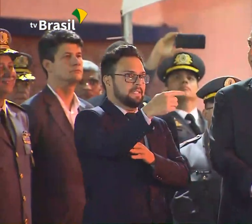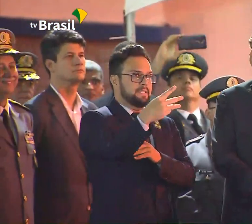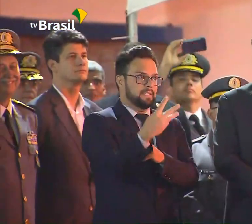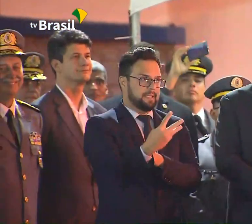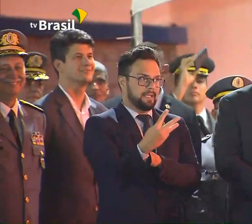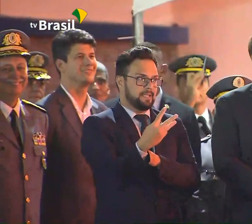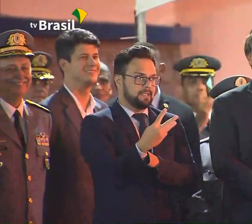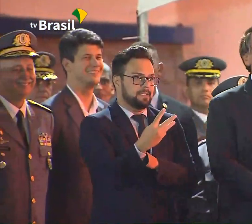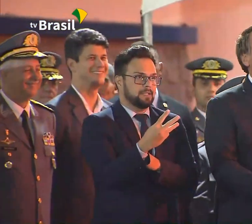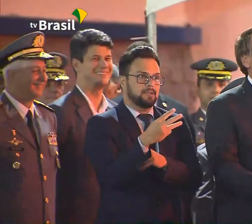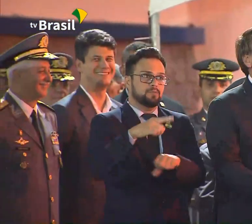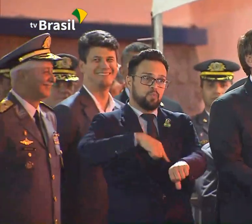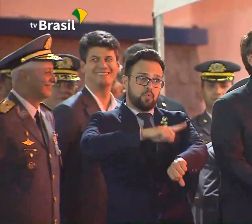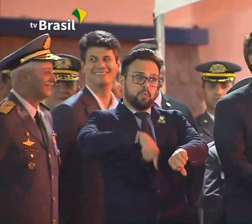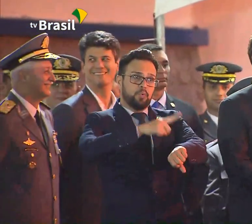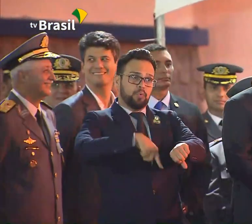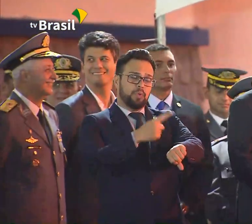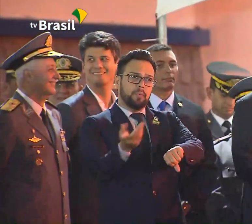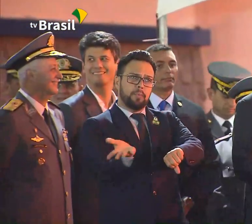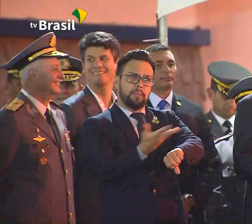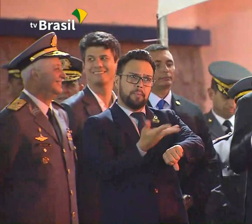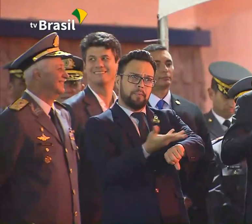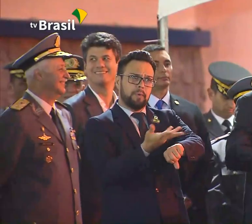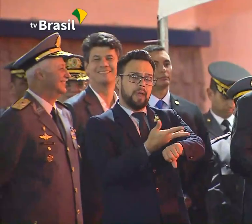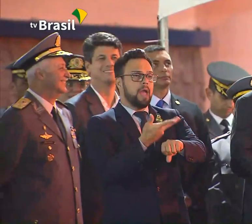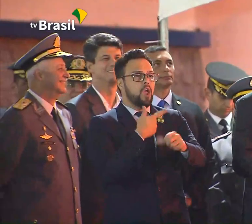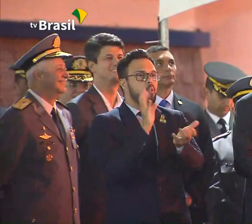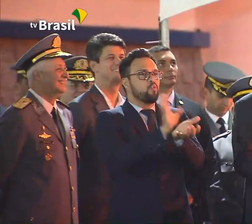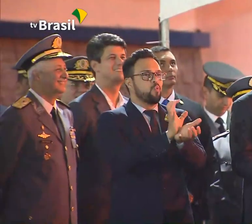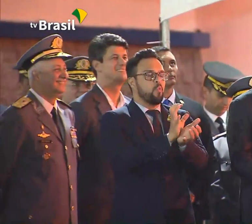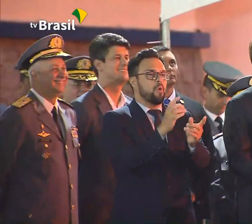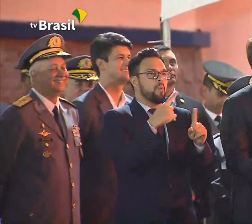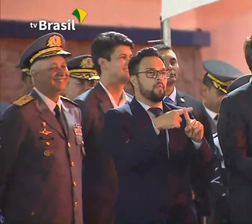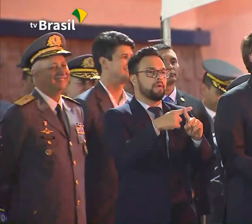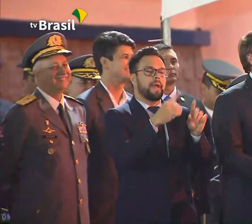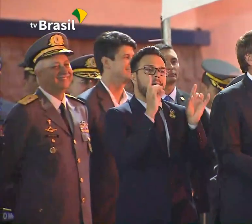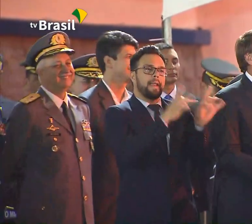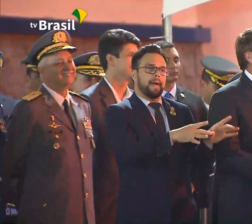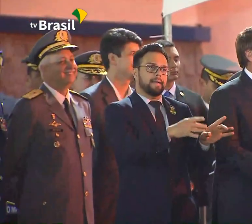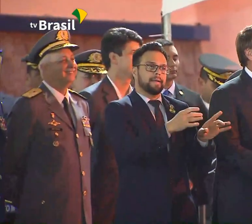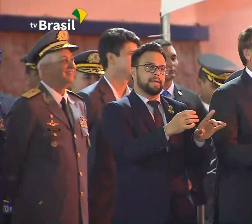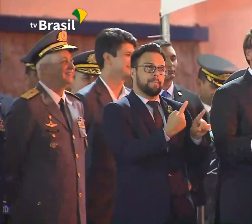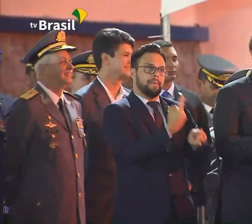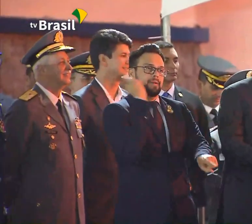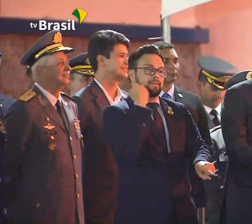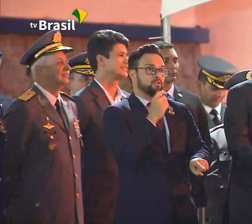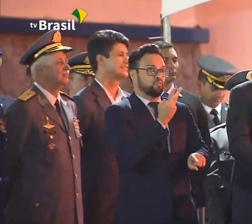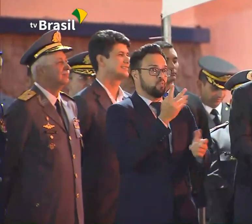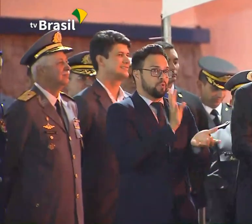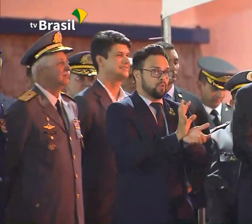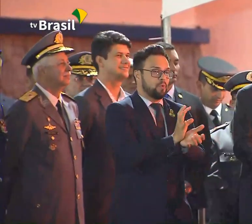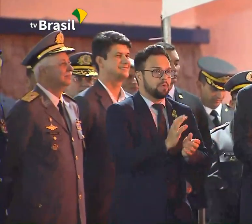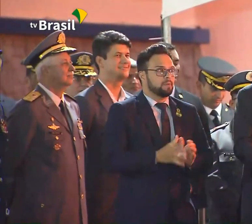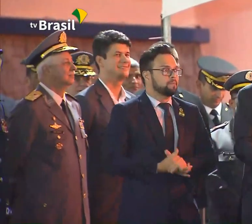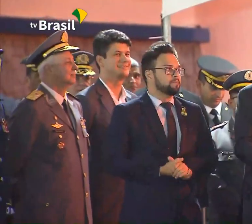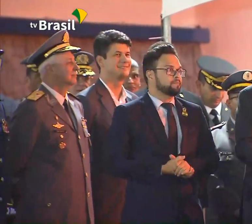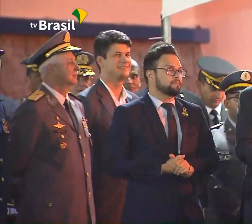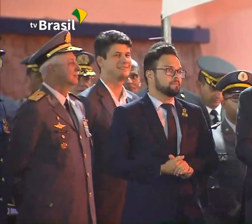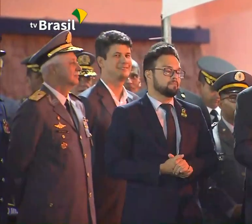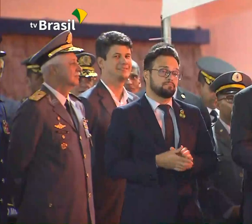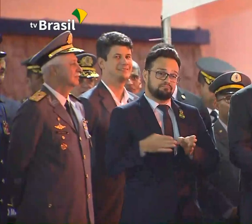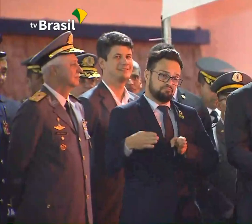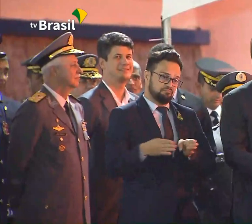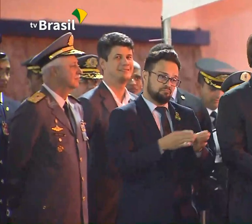Chon. Eu não sou mais da turma dele, deixei duas turmas para trás. E quis o destino que há duas semanas